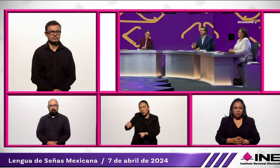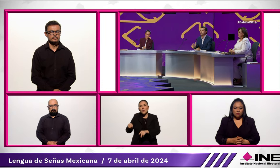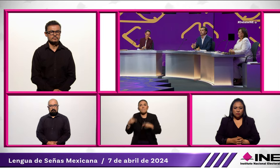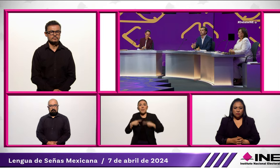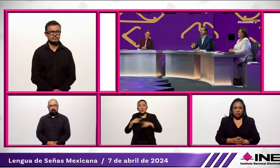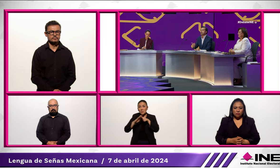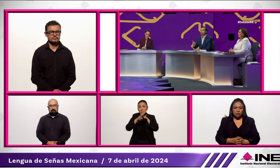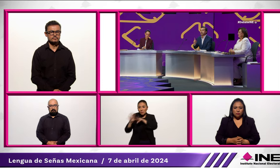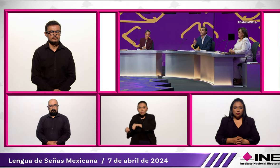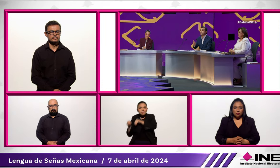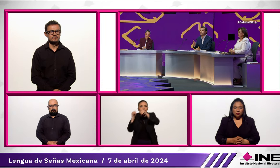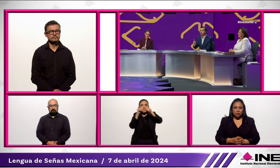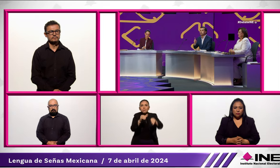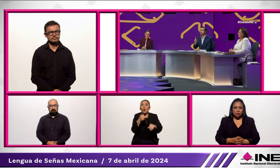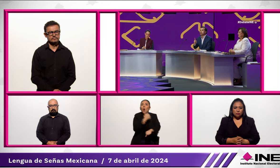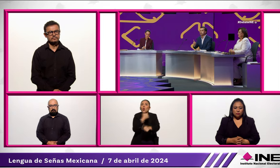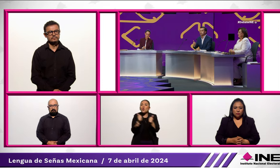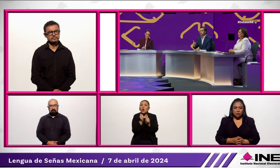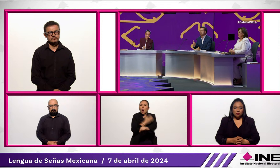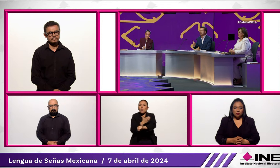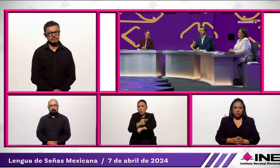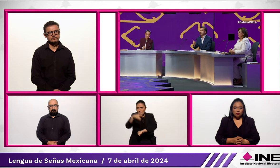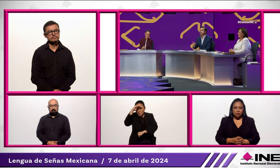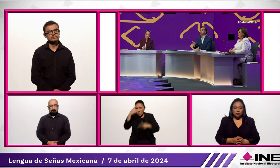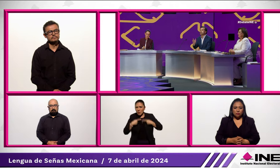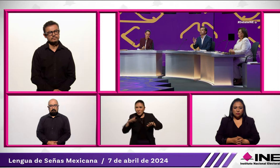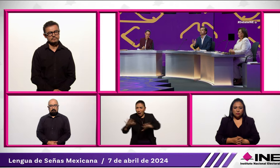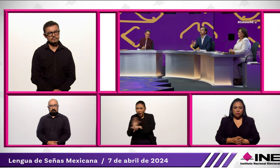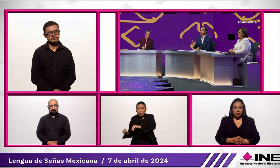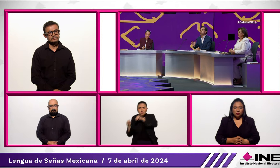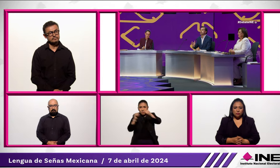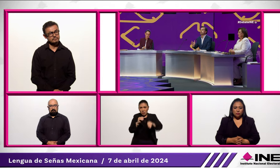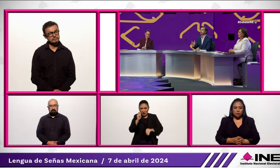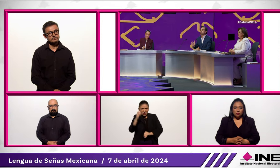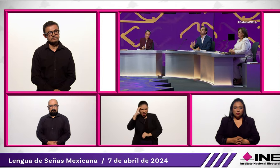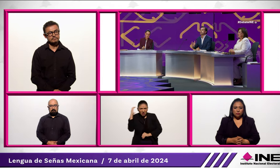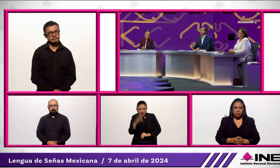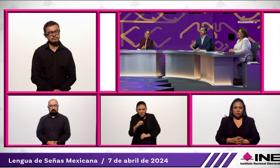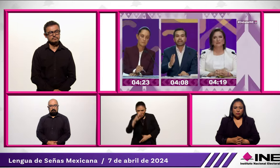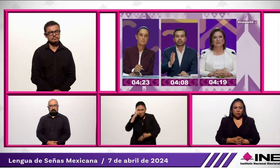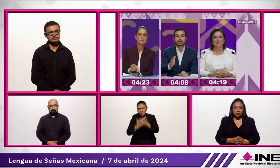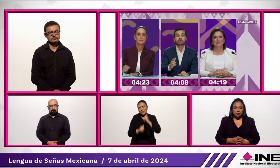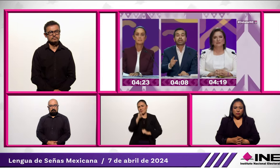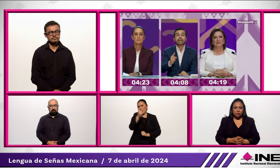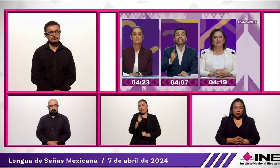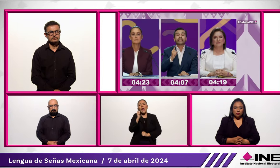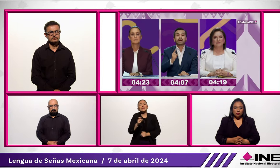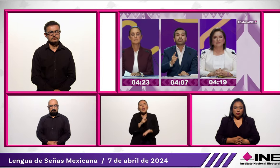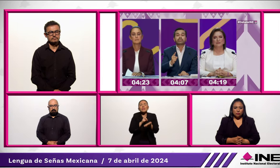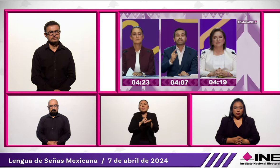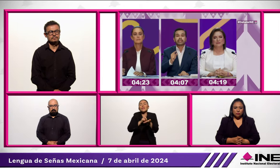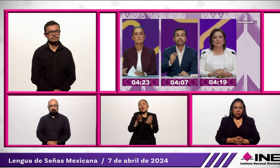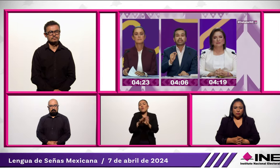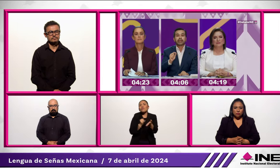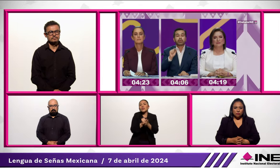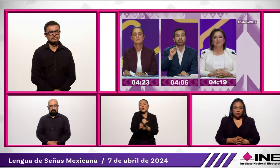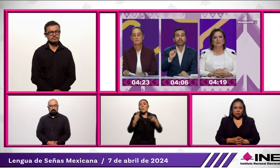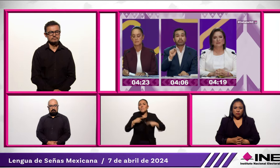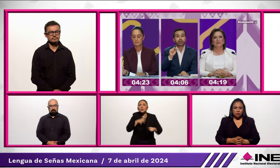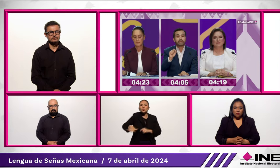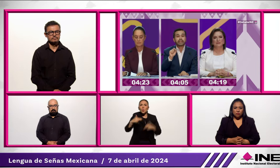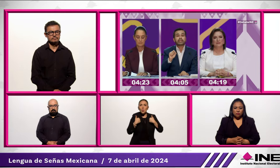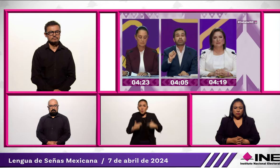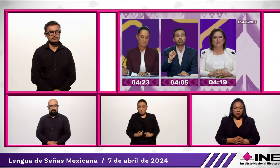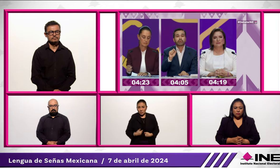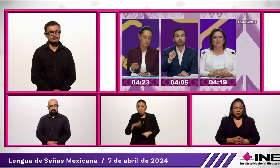a las personas migrantes. Migrar no es un crimen. Migrar es una decisión que toman seres humanos. Y quiero decir que, como